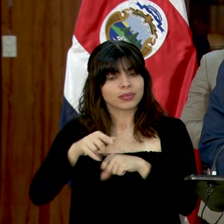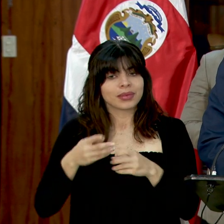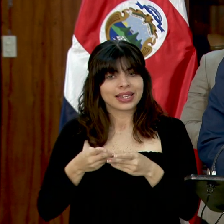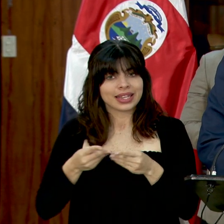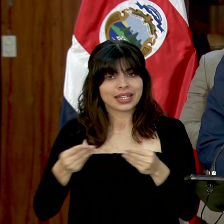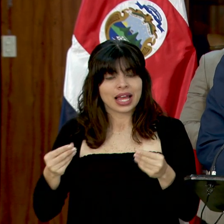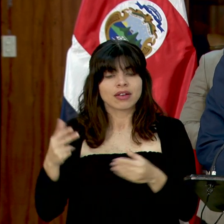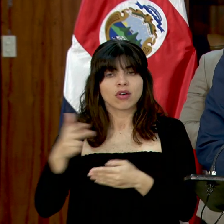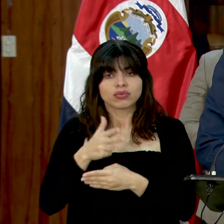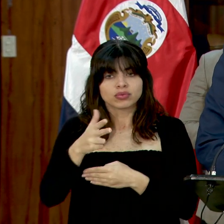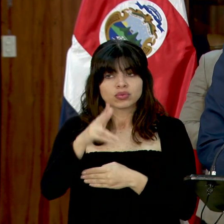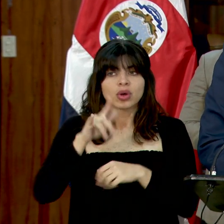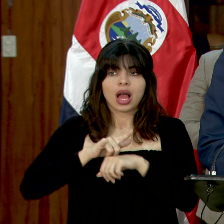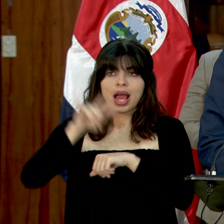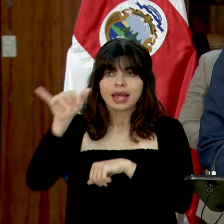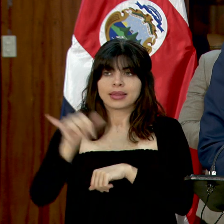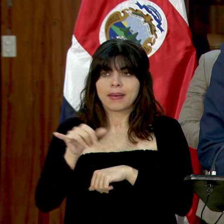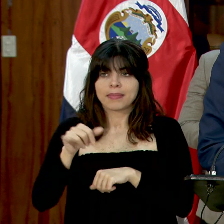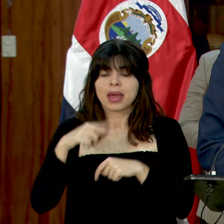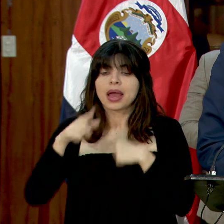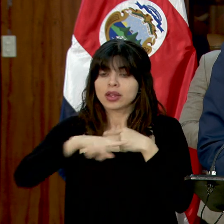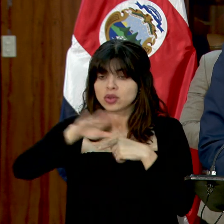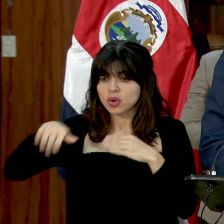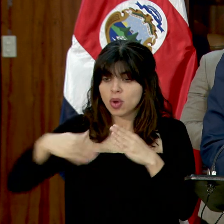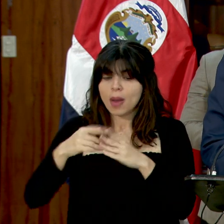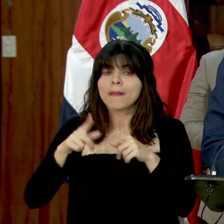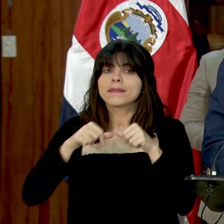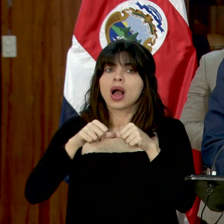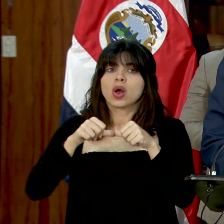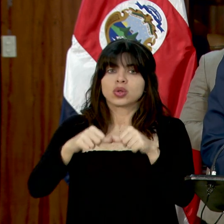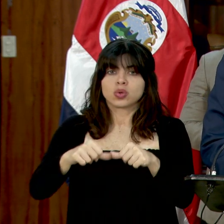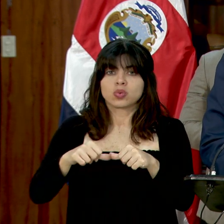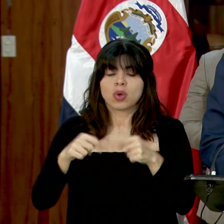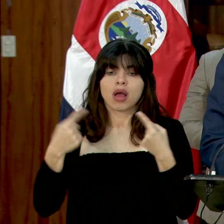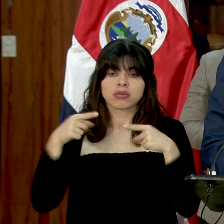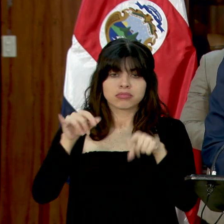terrestre y aérea, que continuarán en paralelo junto con los vuelos directos.